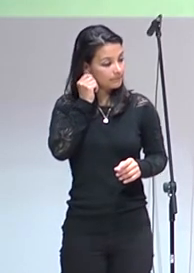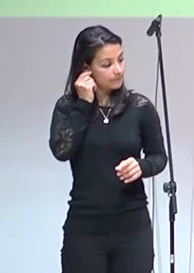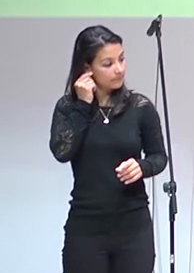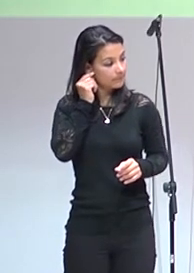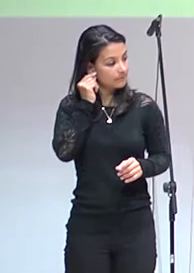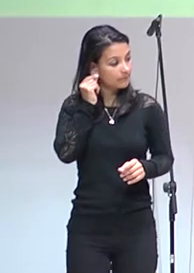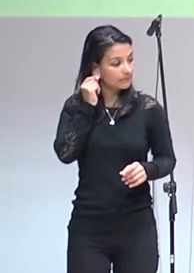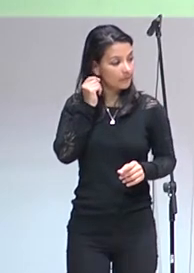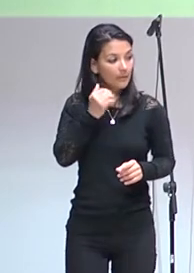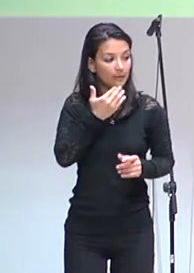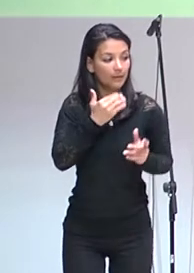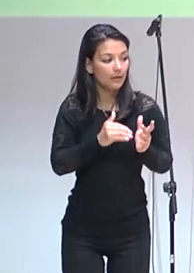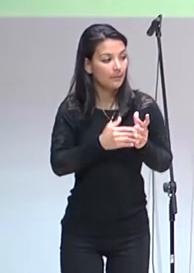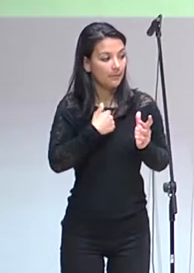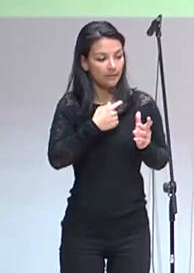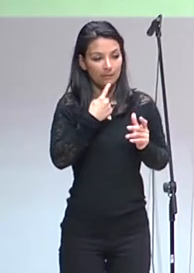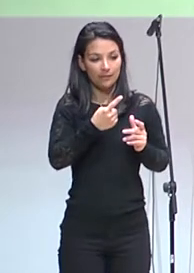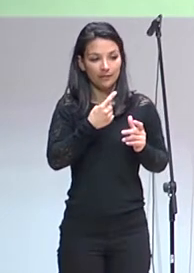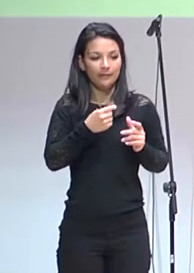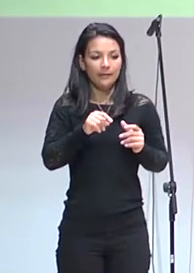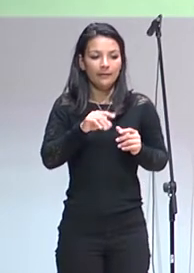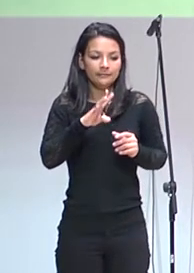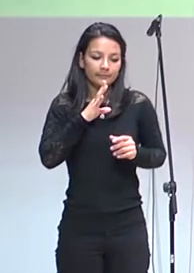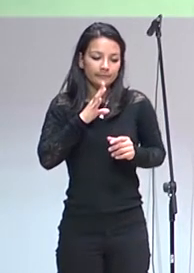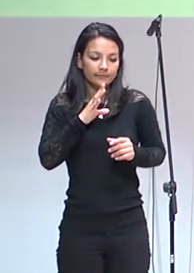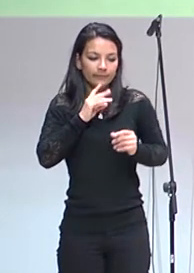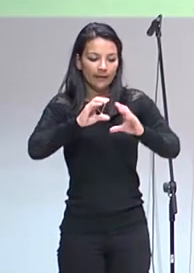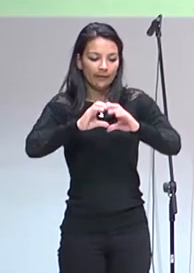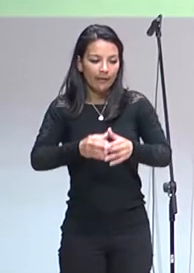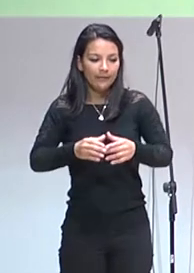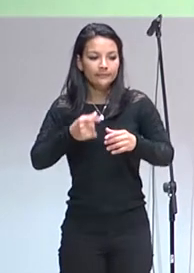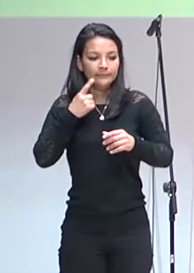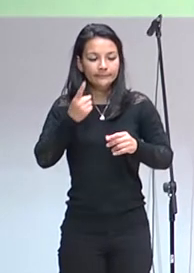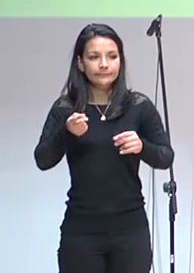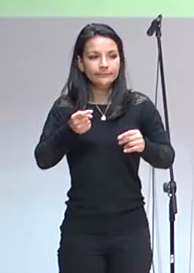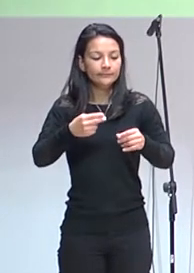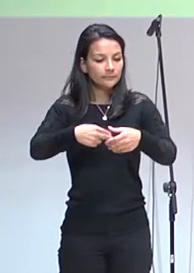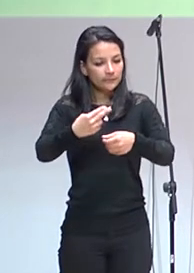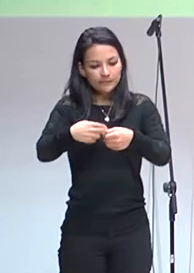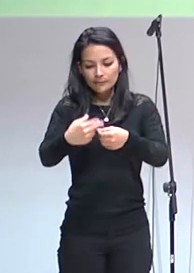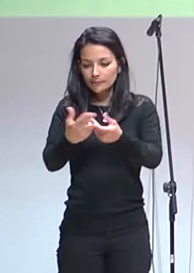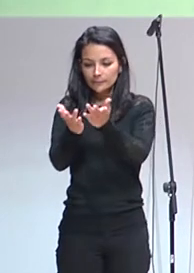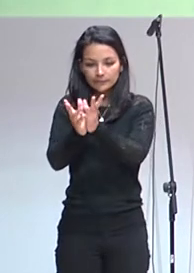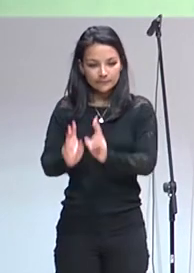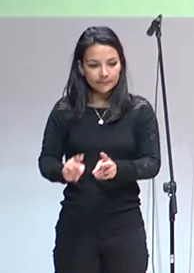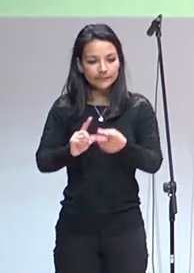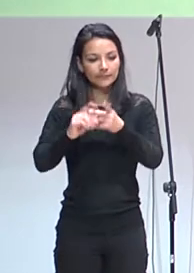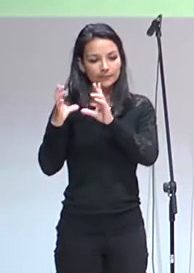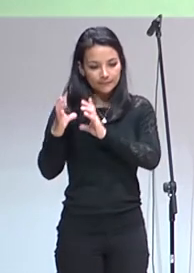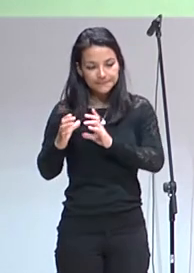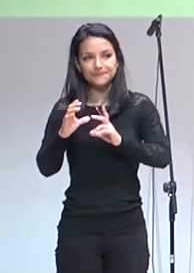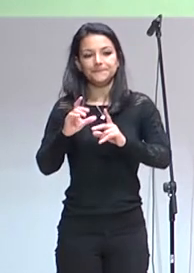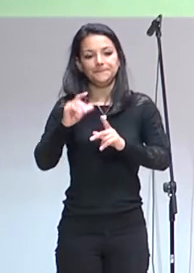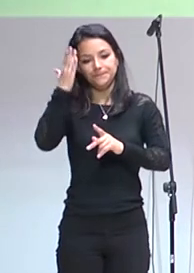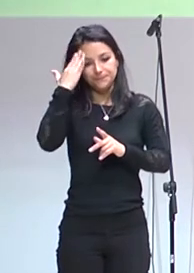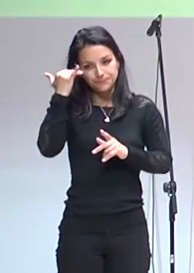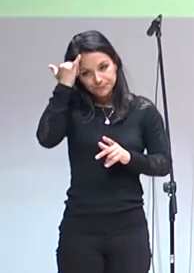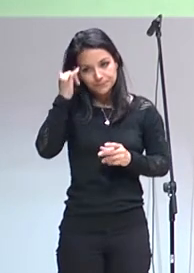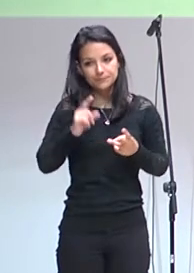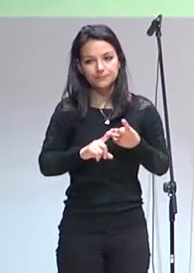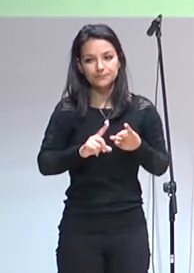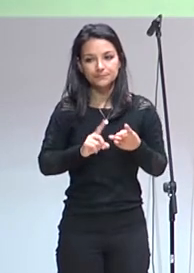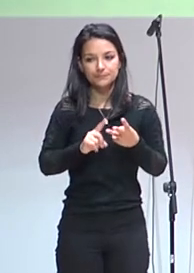Por ejemplo, dice dictar clases, la mortalidad académica, la deserción, la carga académica,